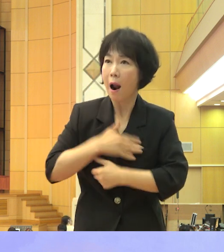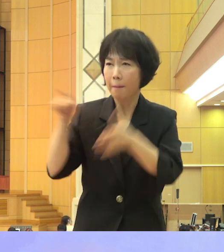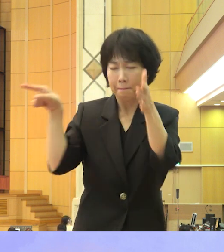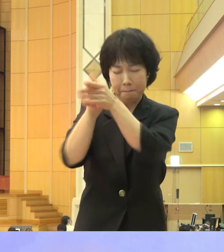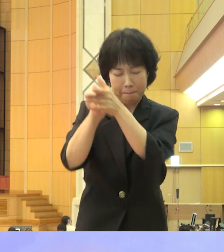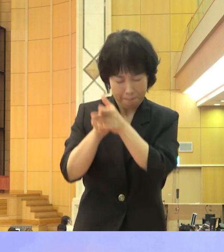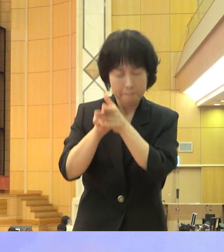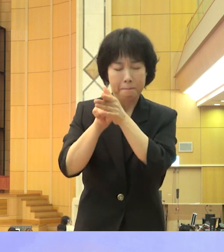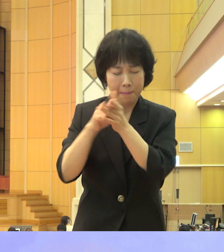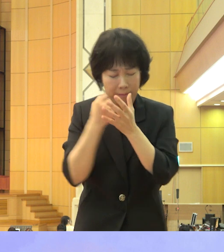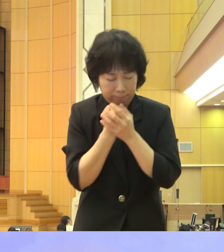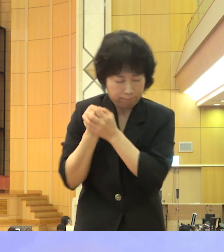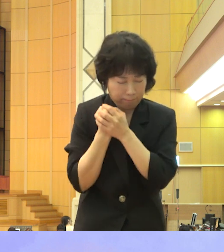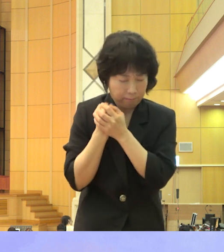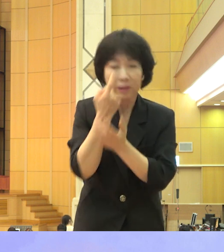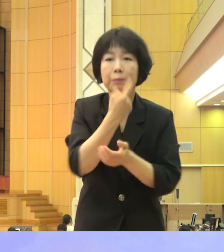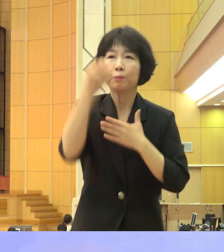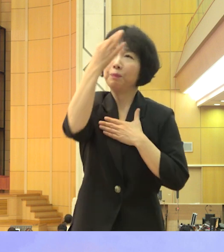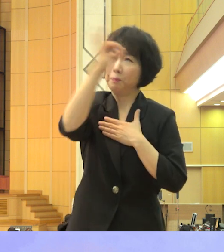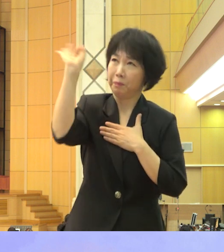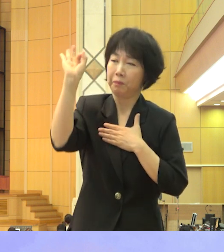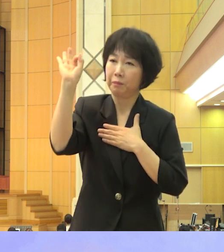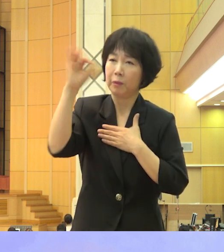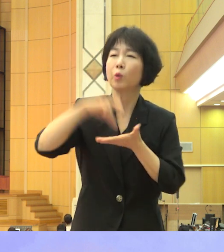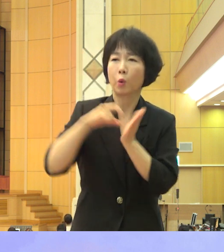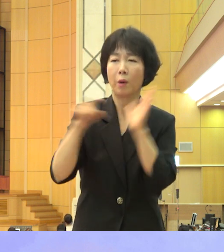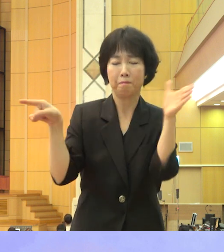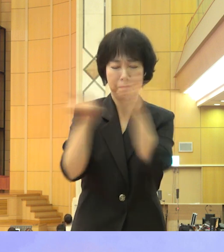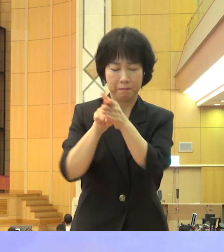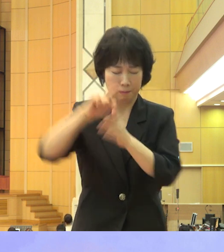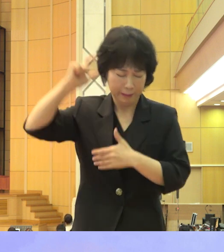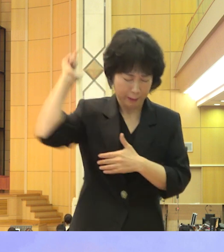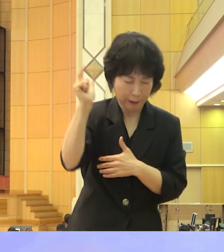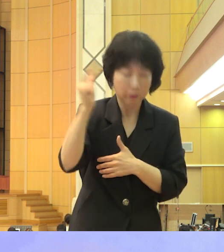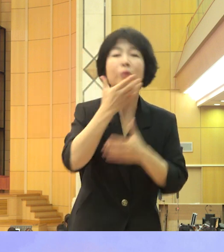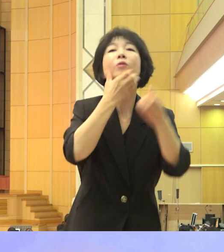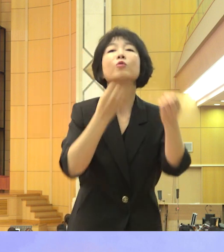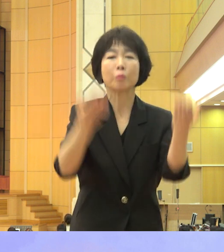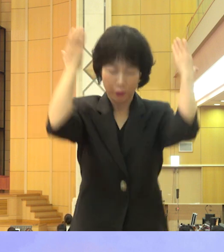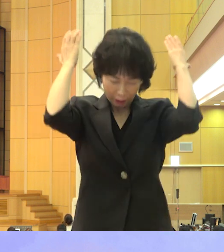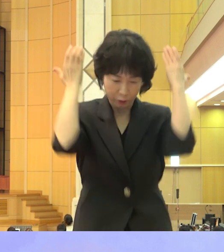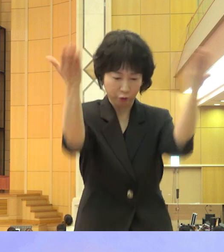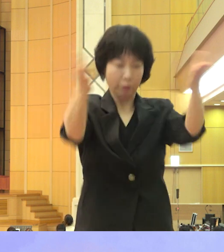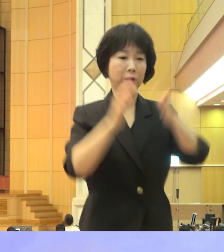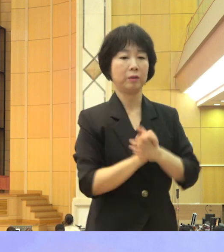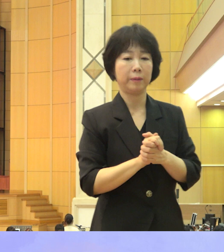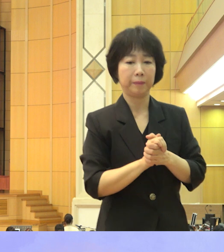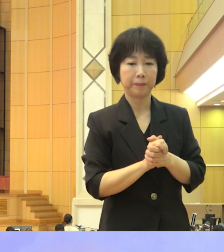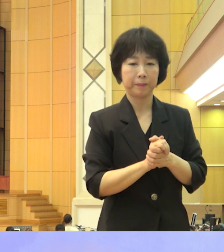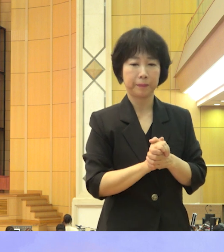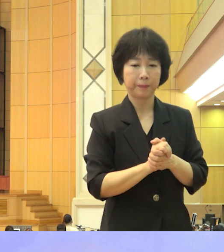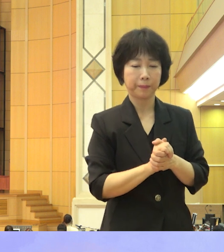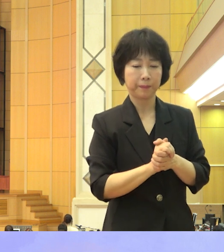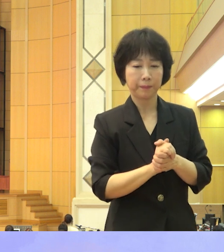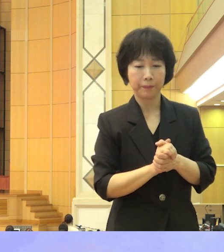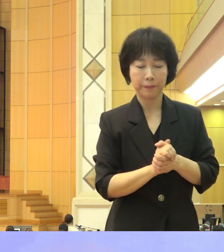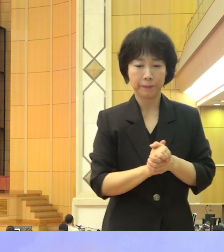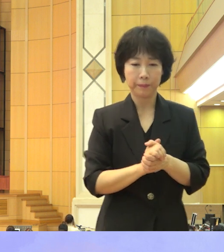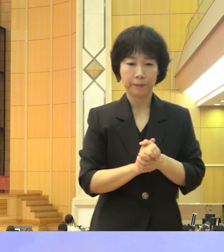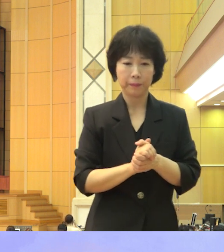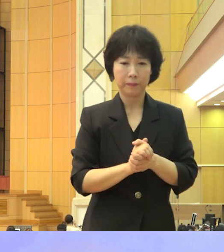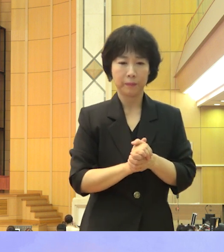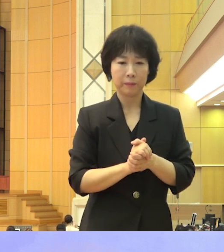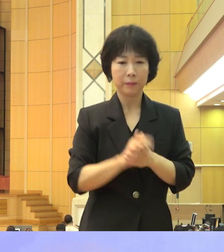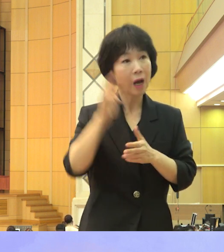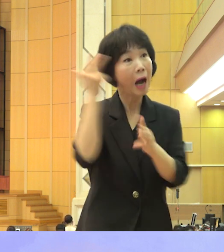것을 마음으로 믿고 입으로 시인할 수 있는 복된 신령들이 다 될 수 있도록 주님께서 은혜 나려 주시옵소서.